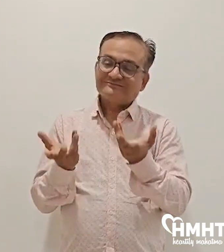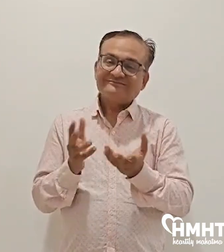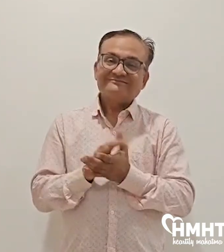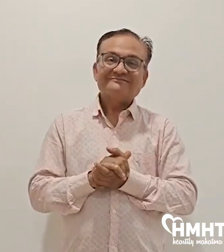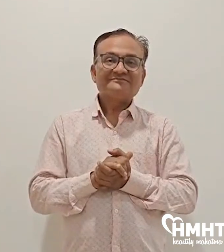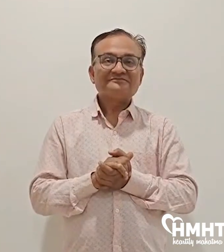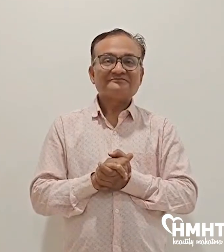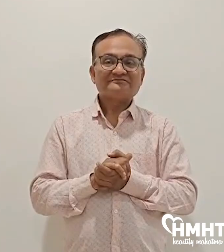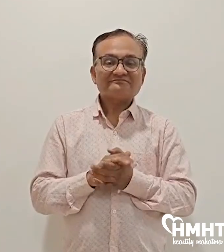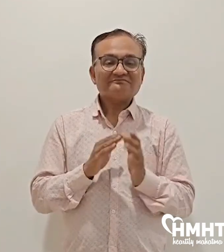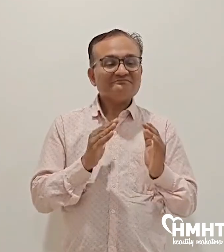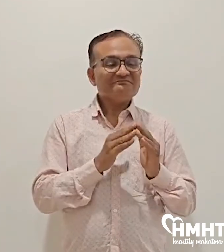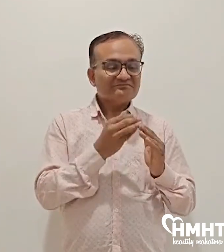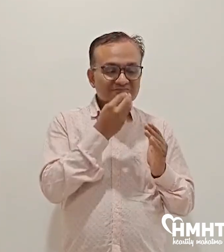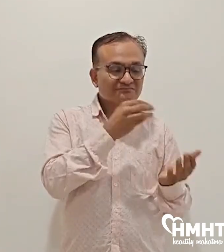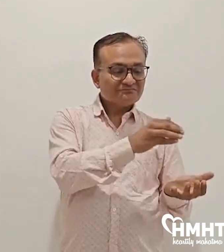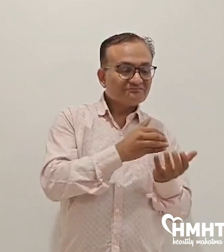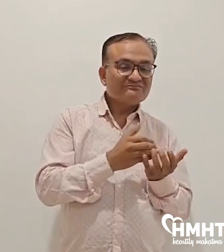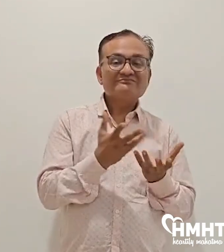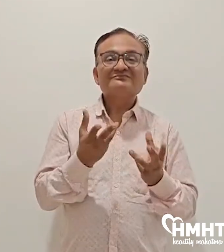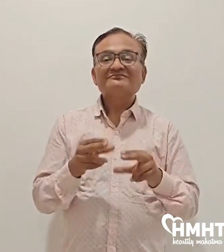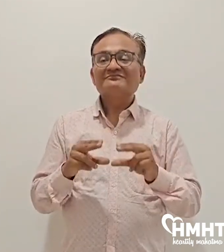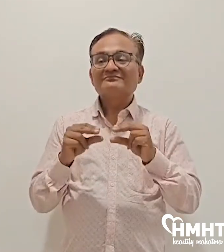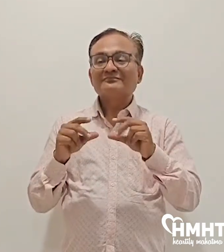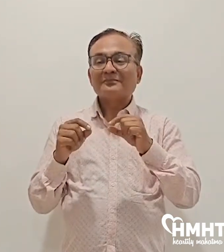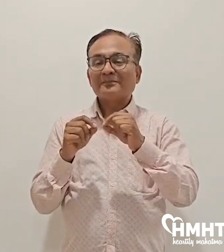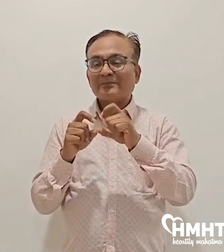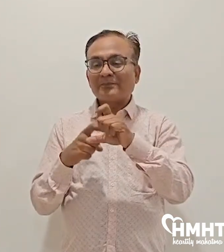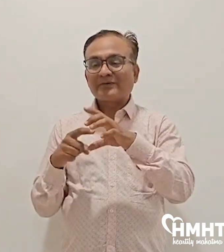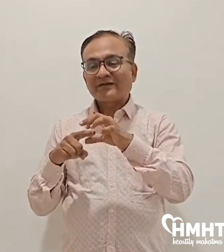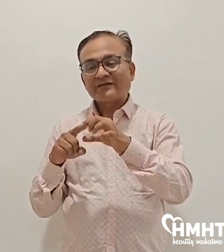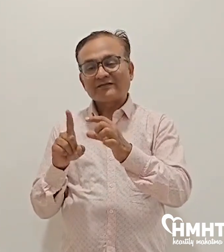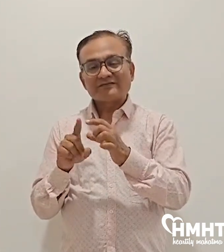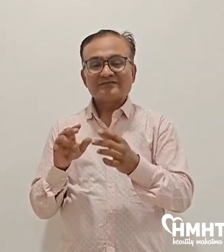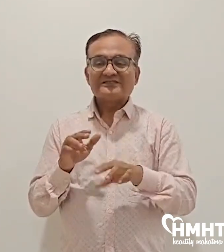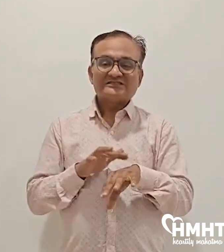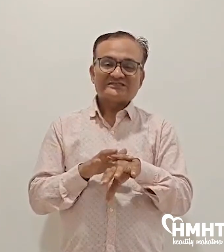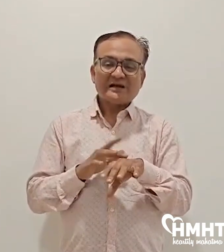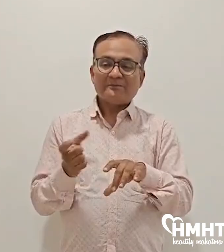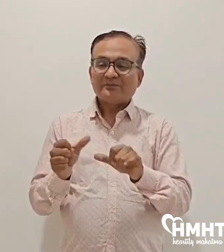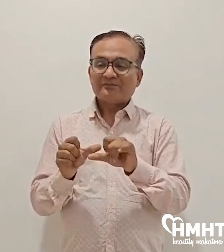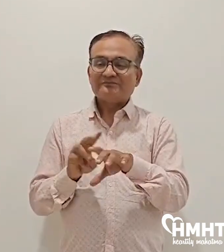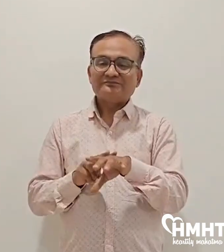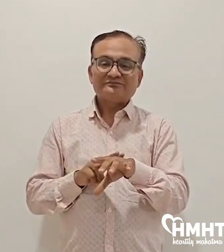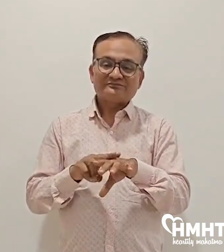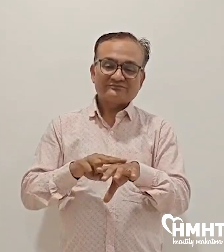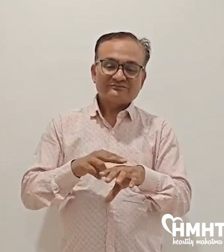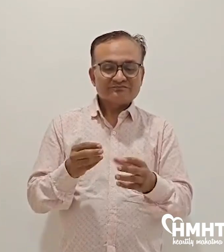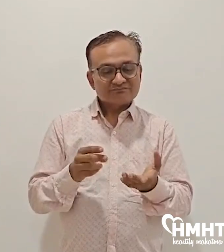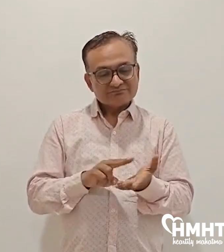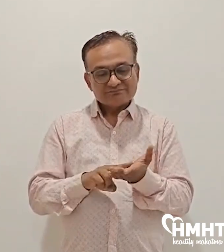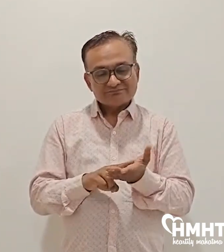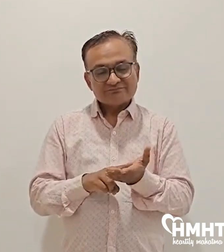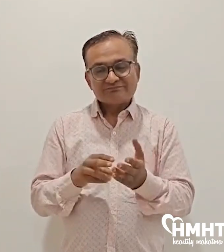લઈ લેવાનું, હોટલમાંથી થોડું ખાઈ લેવાનું. એવું કરતો હતો. જય સચિદાનંદ. જય સચ્ચિદાનંદ.